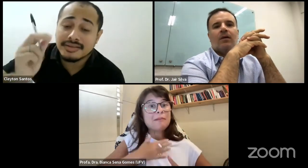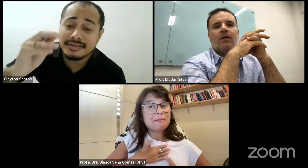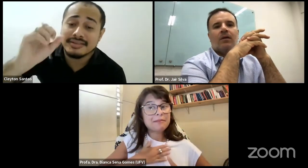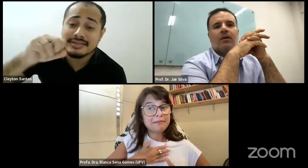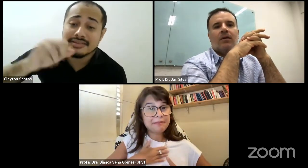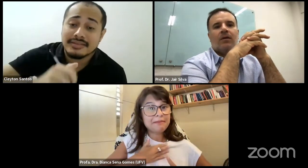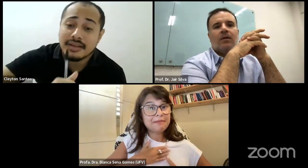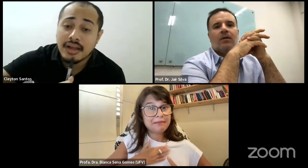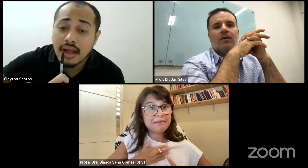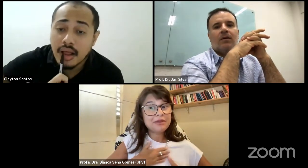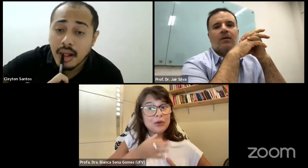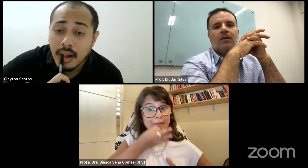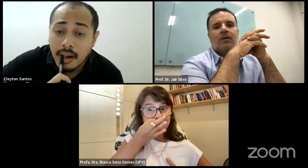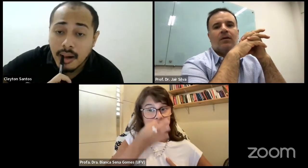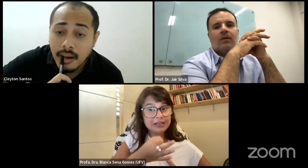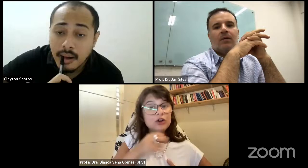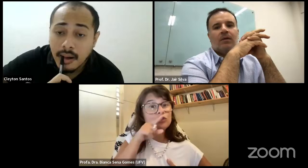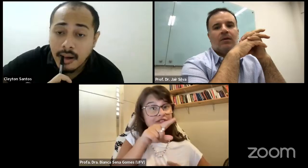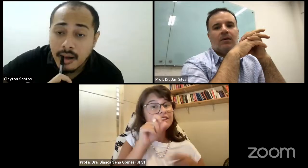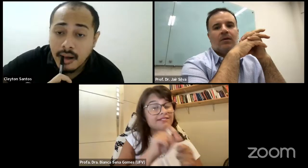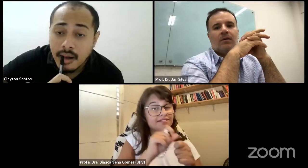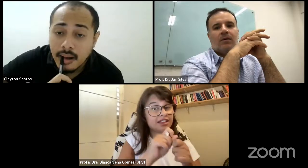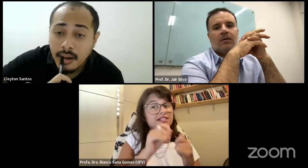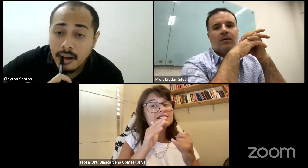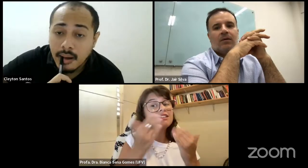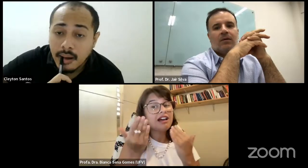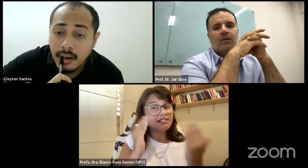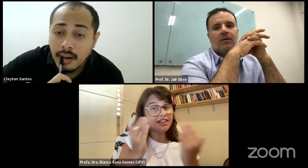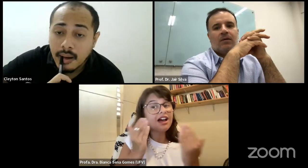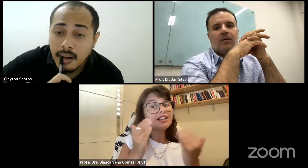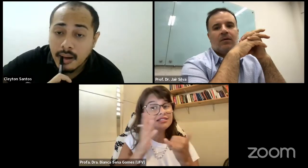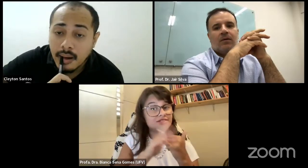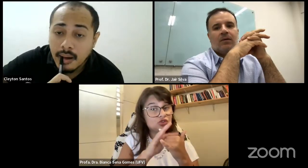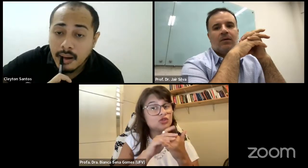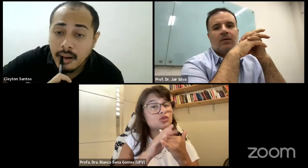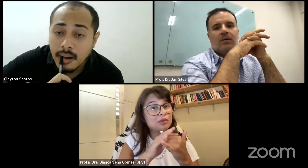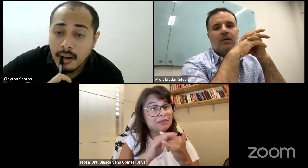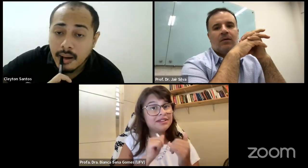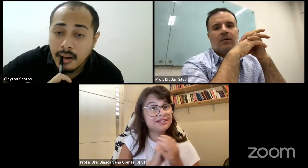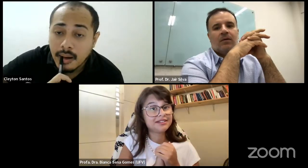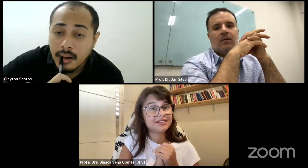Colocar a análise que foi feita com relação ao YouTube.